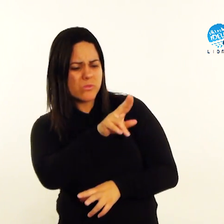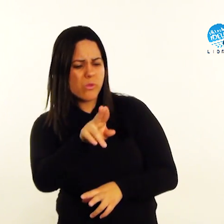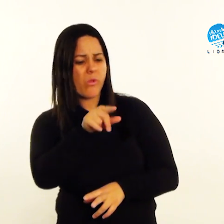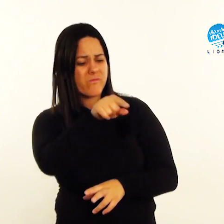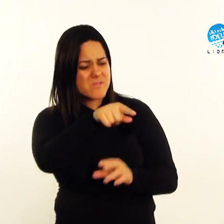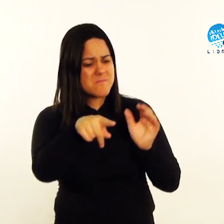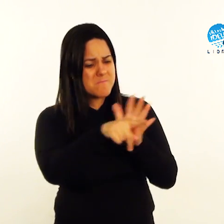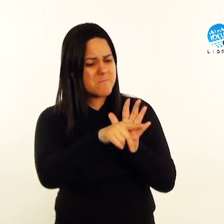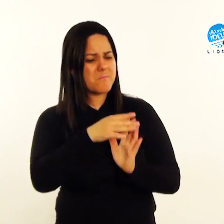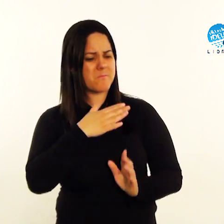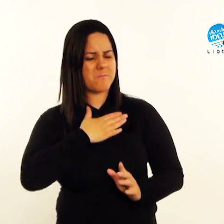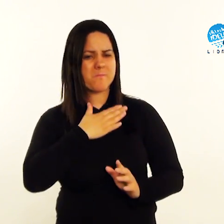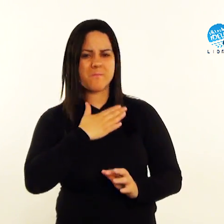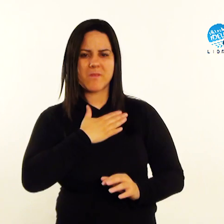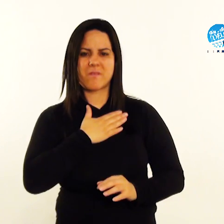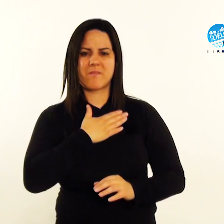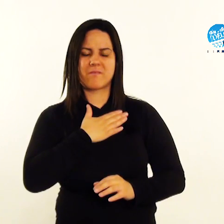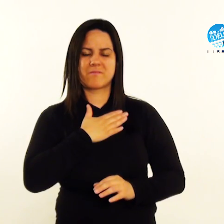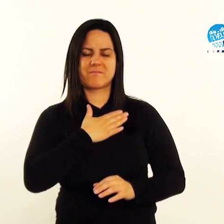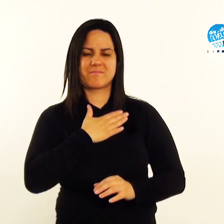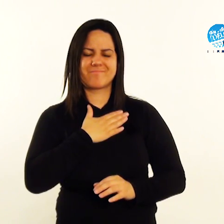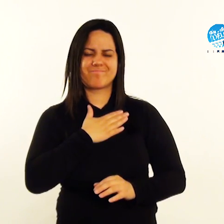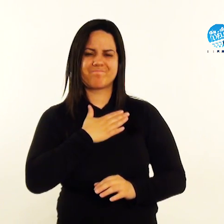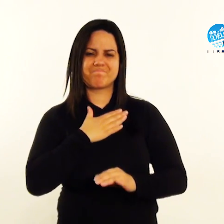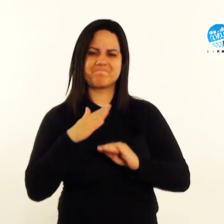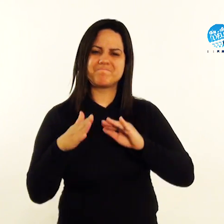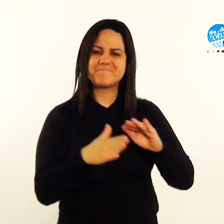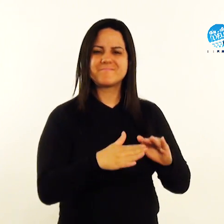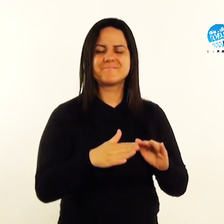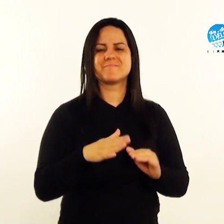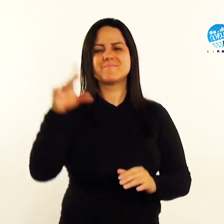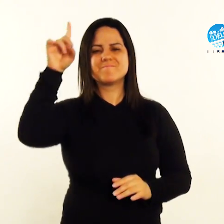meu. Ele te conhece.